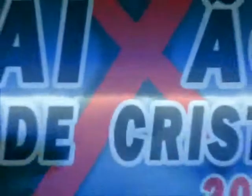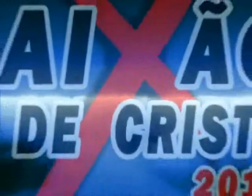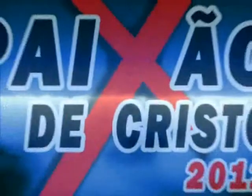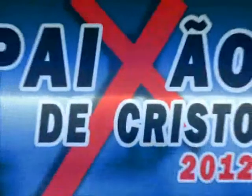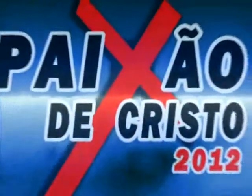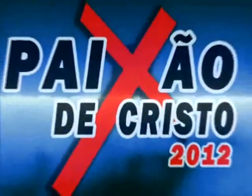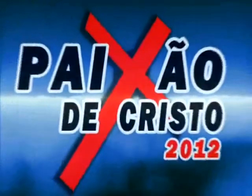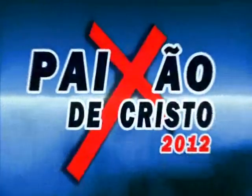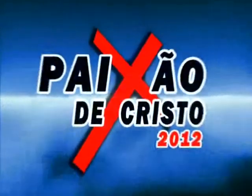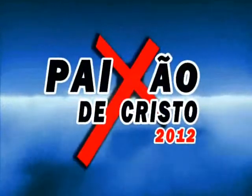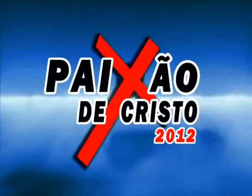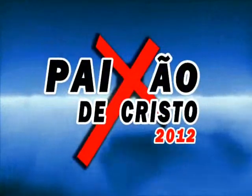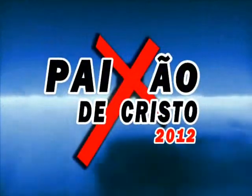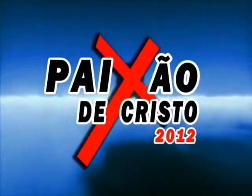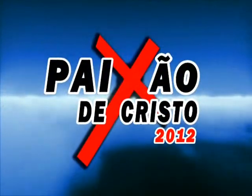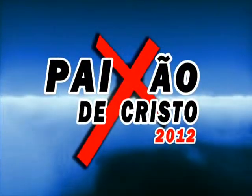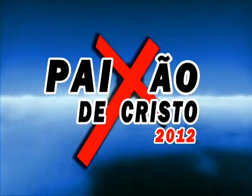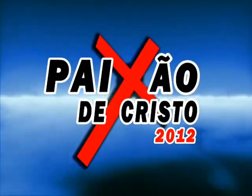To be continued...